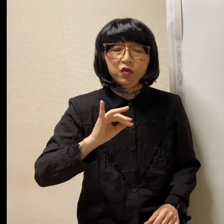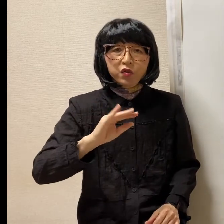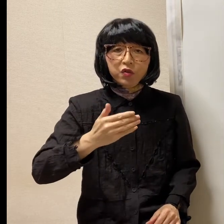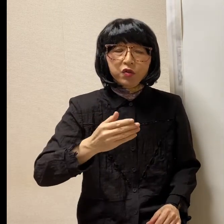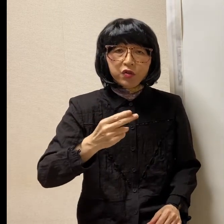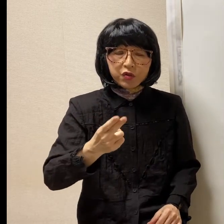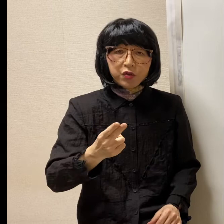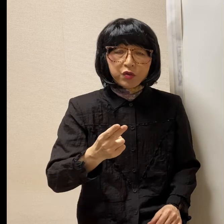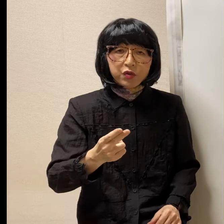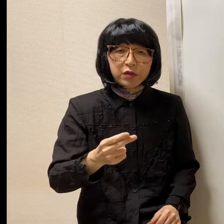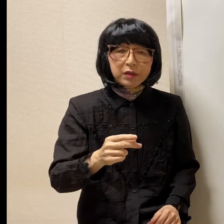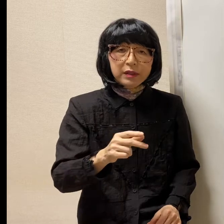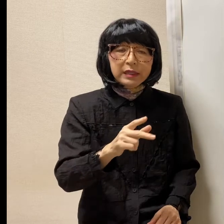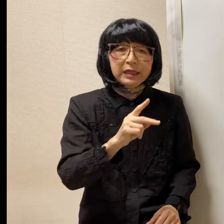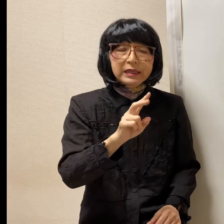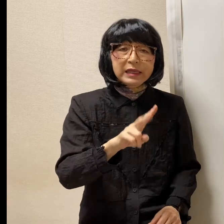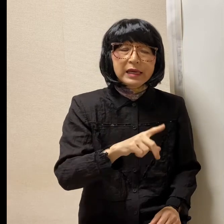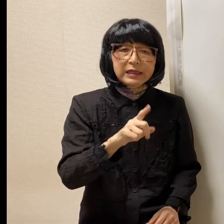I cooked curry and rice.